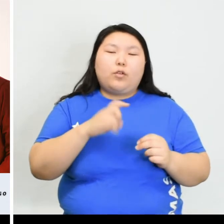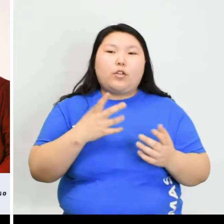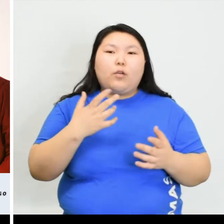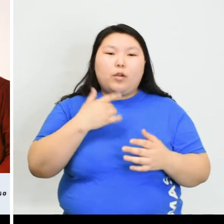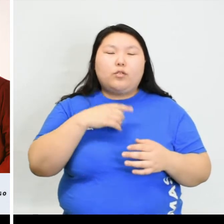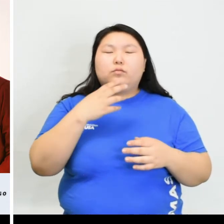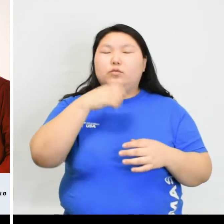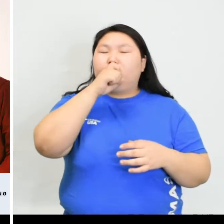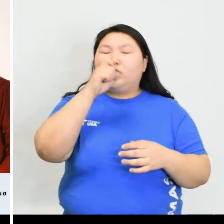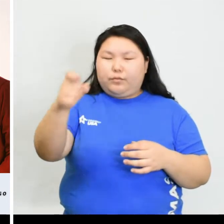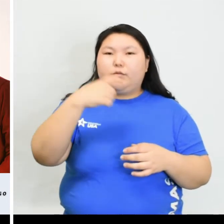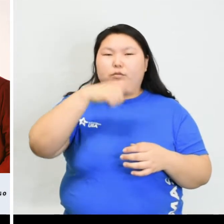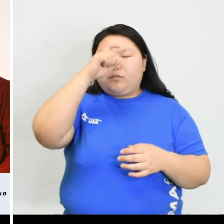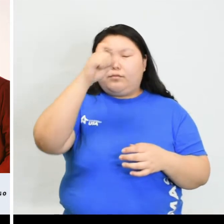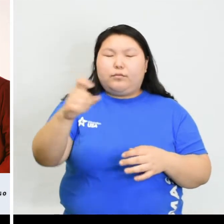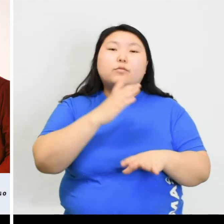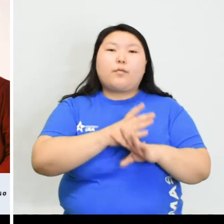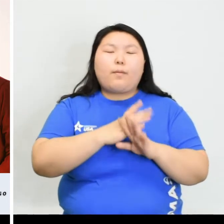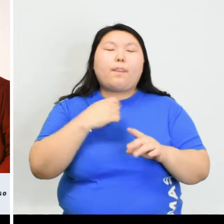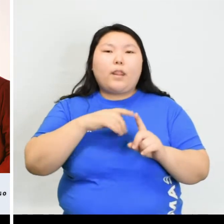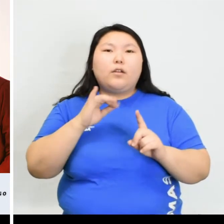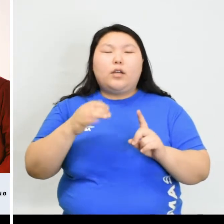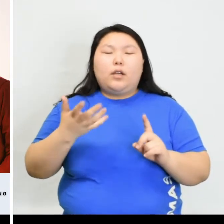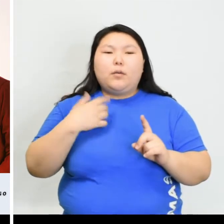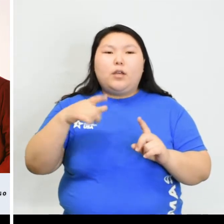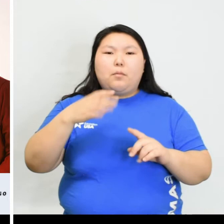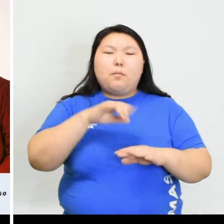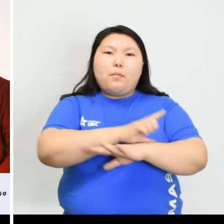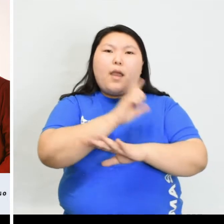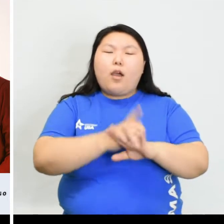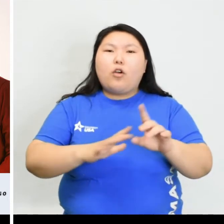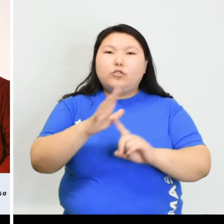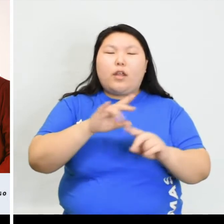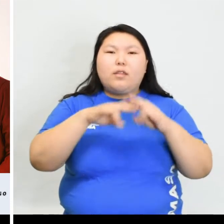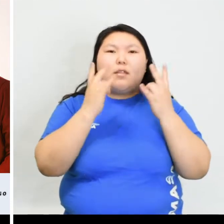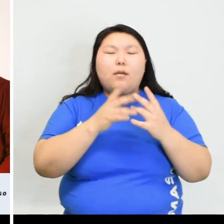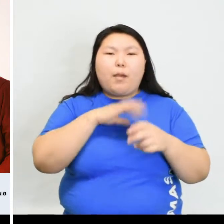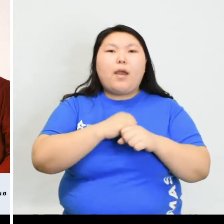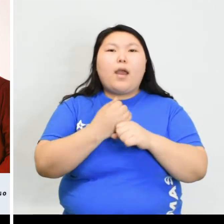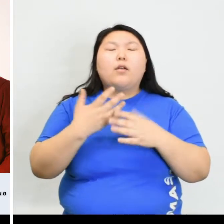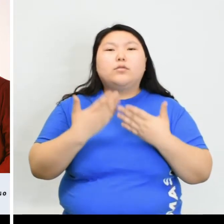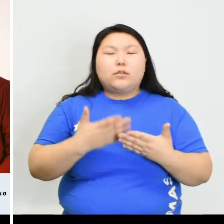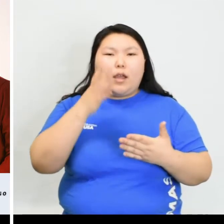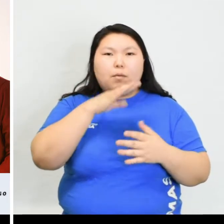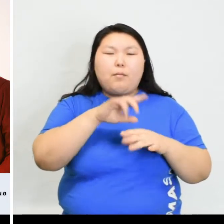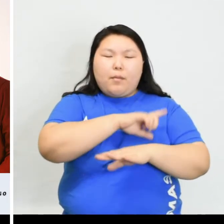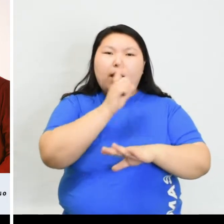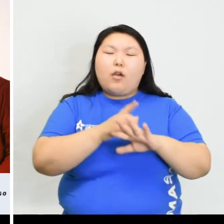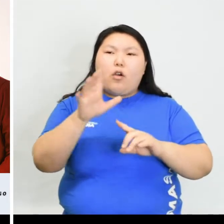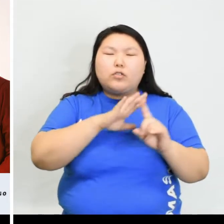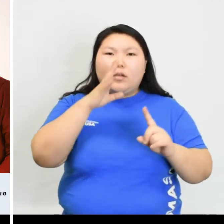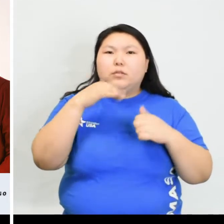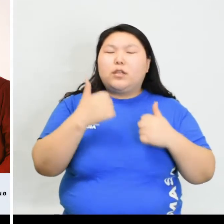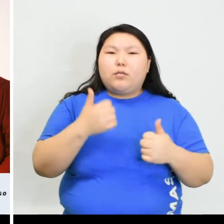шүтсэн тэрэд яаж яа ийм байгаль орчиндөө тэ нийгмийн хариуцлагатай байгаль орчиндөө ийм хариуцлагатай болсон. Биднийсээ бол